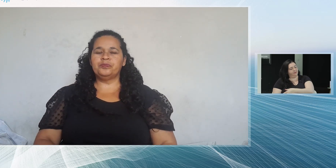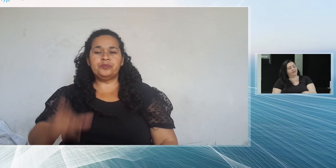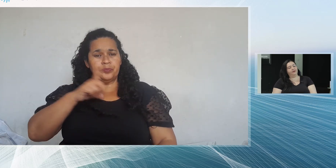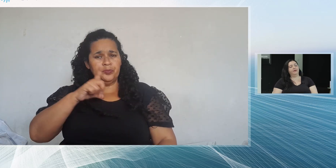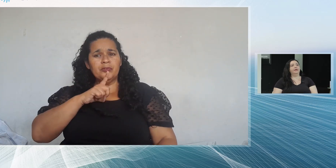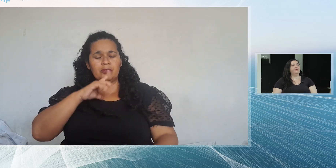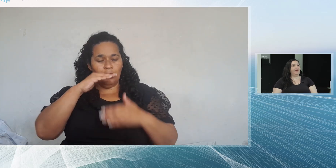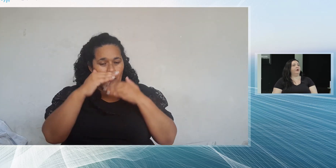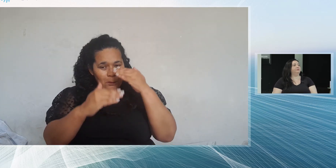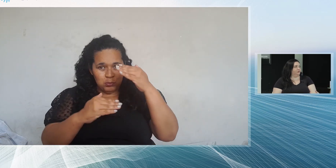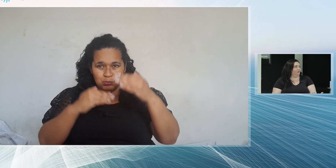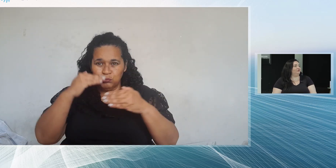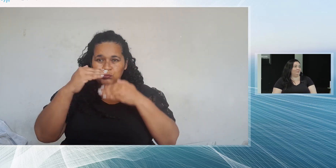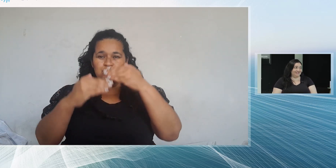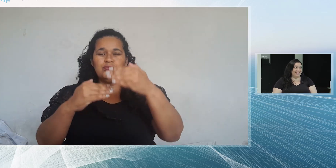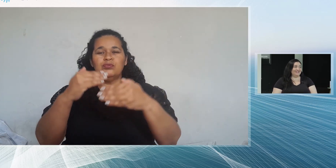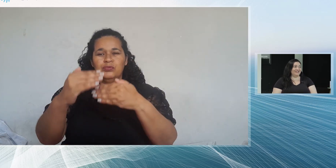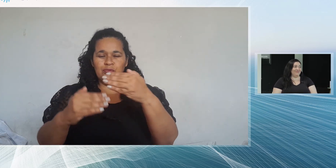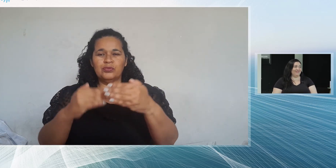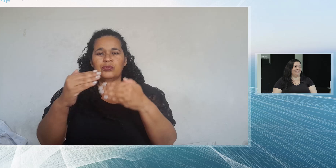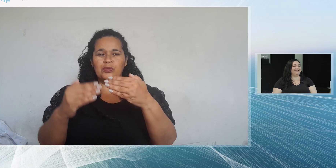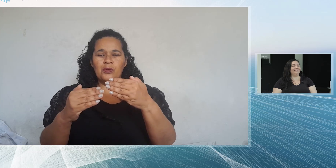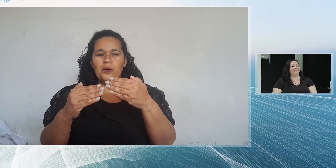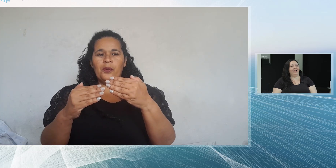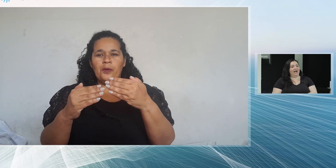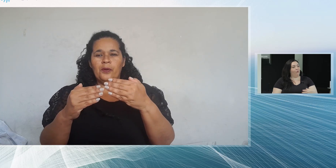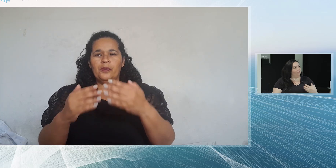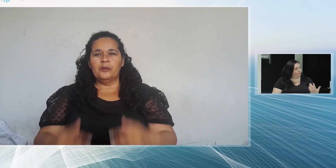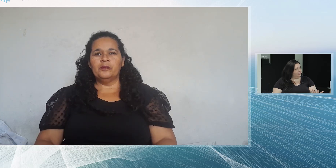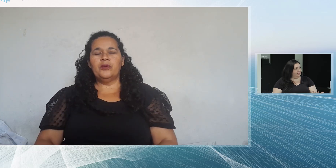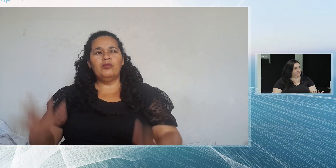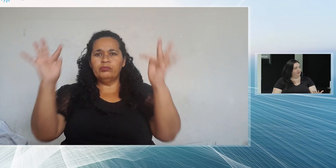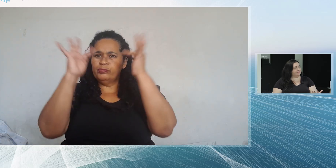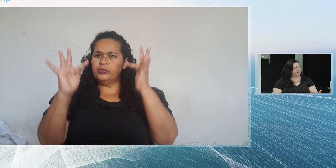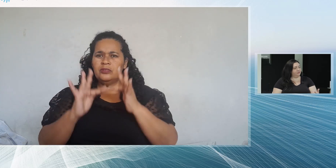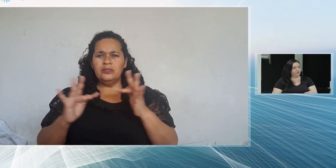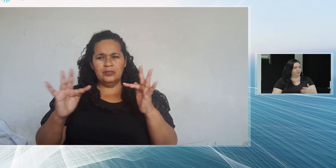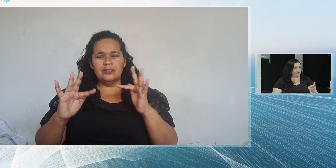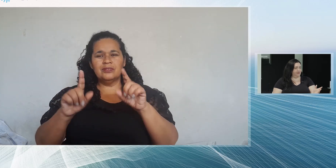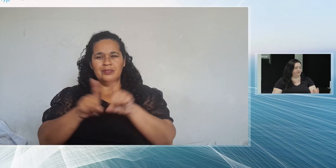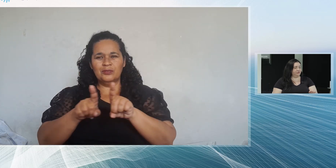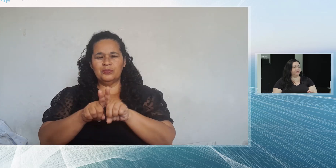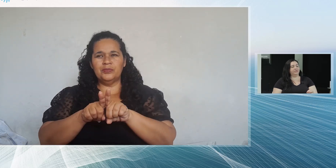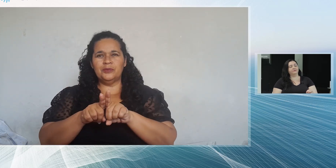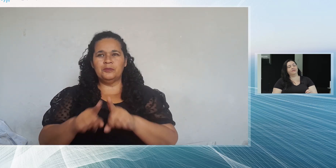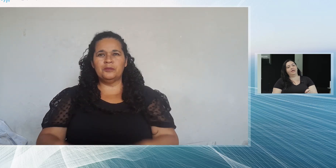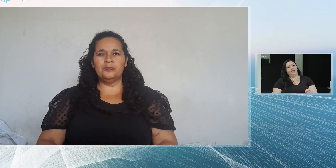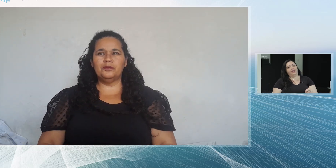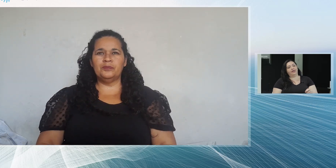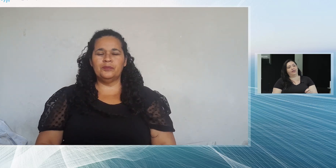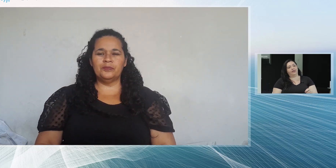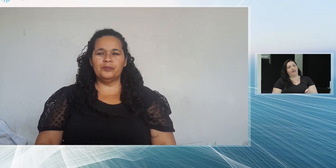em terapia, que é o transtorno de aprendizagem. Então, a angústia dessa minha paciente, que hoje tem 20